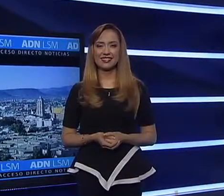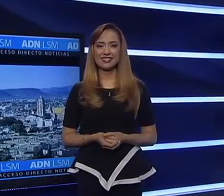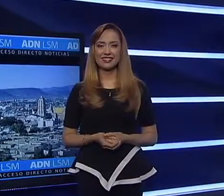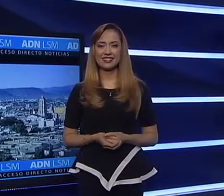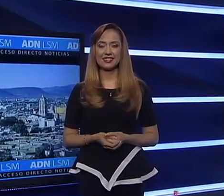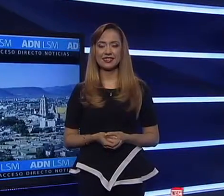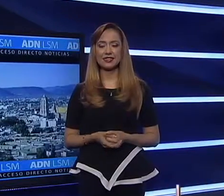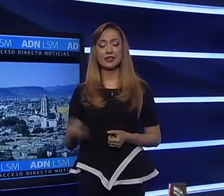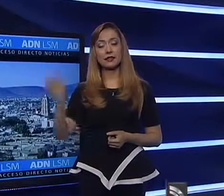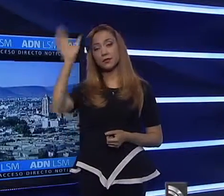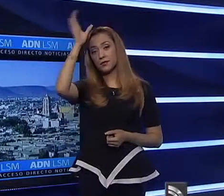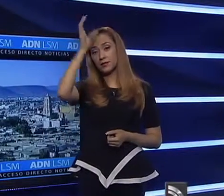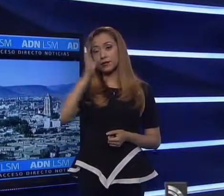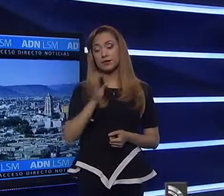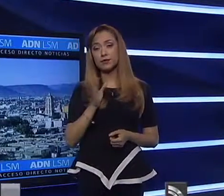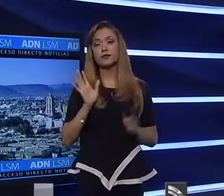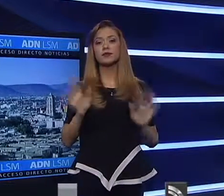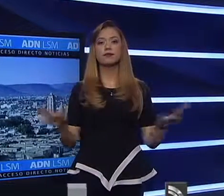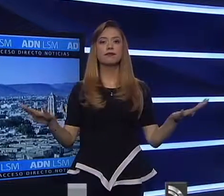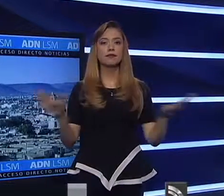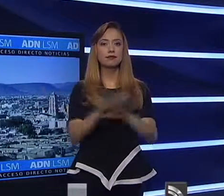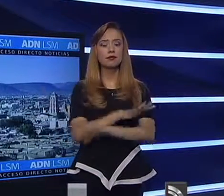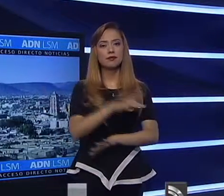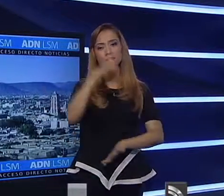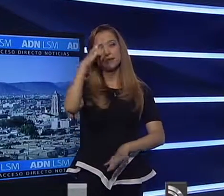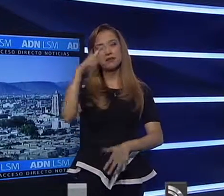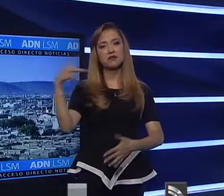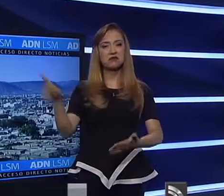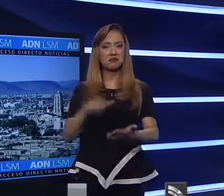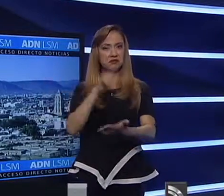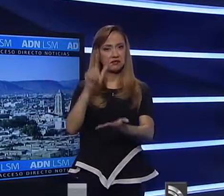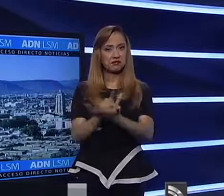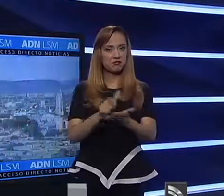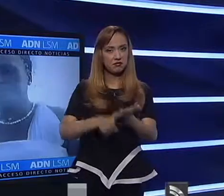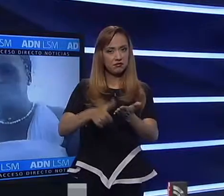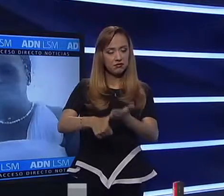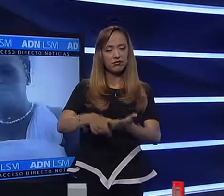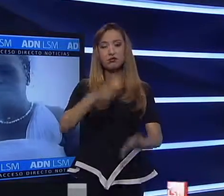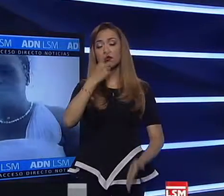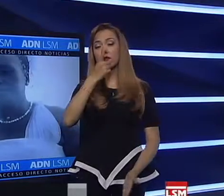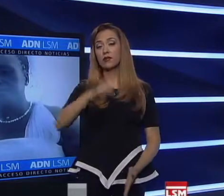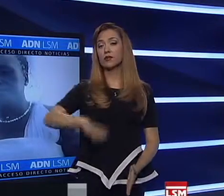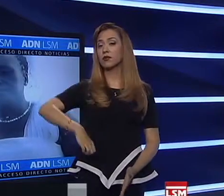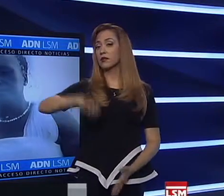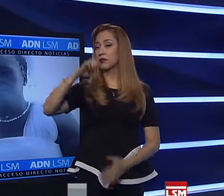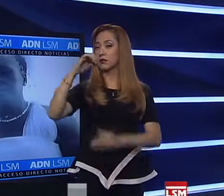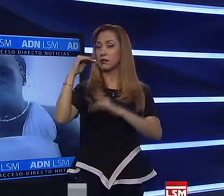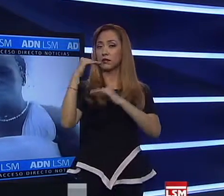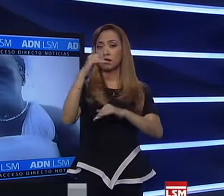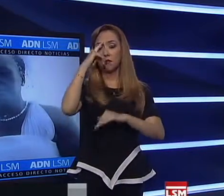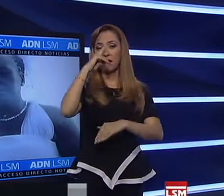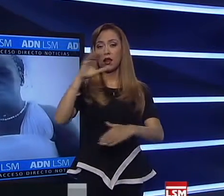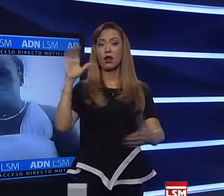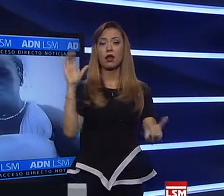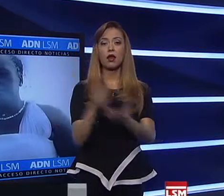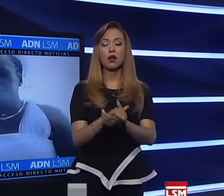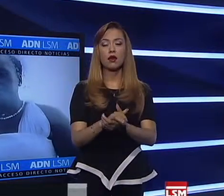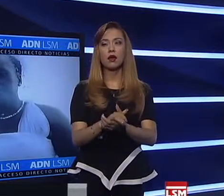En Coahuila entraron en vigor las reformas a su Código Civil que establecen que la edad mínima para contraer matrimonio será de